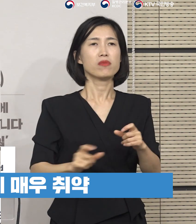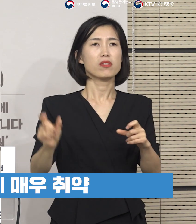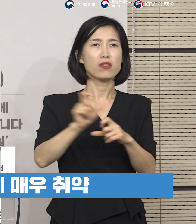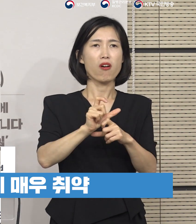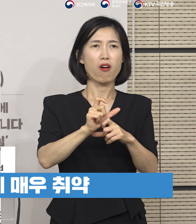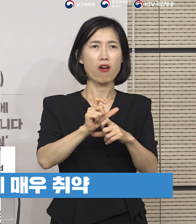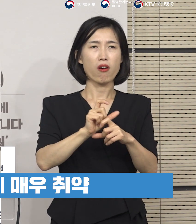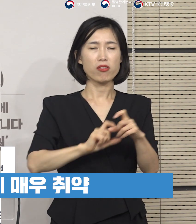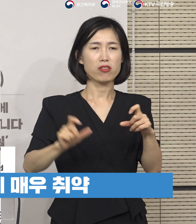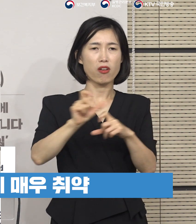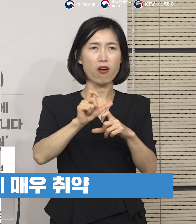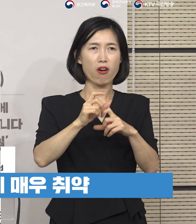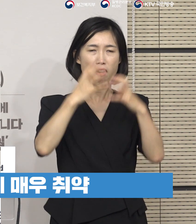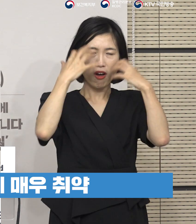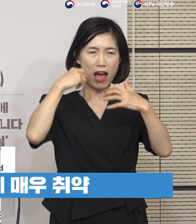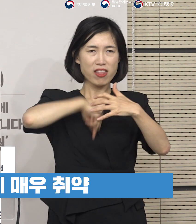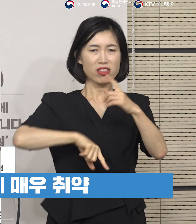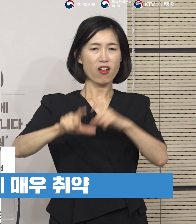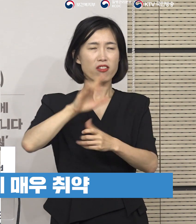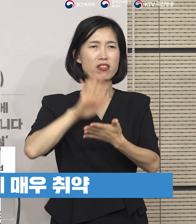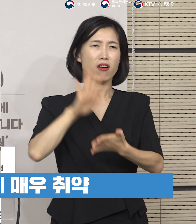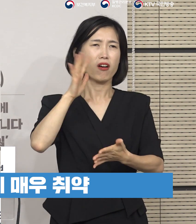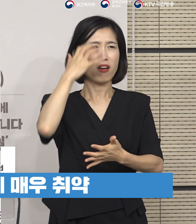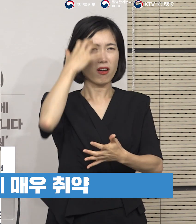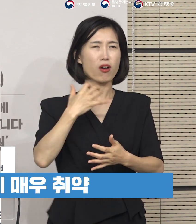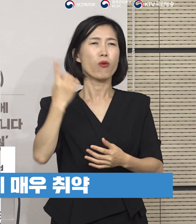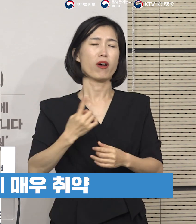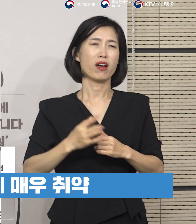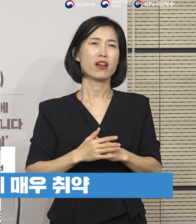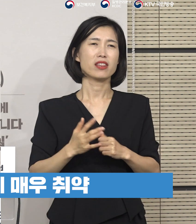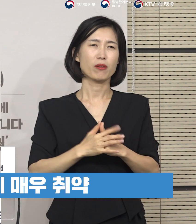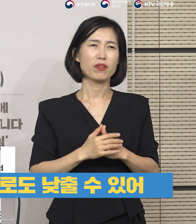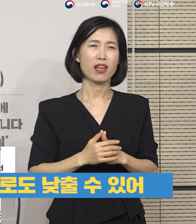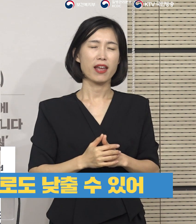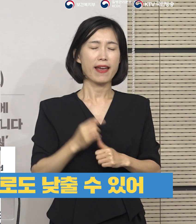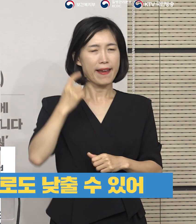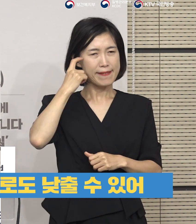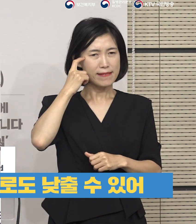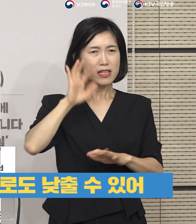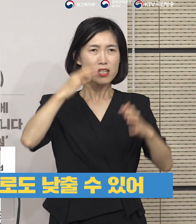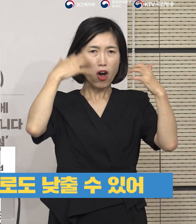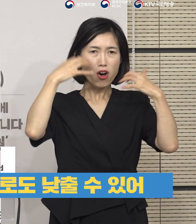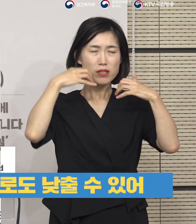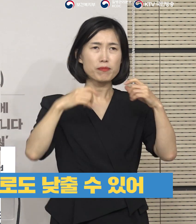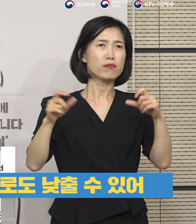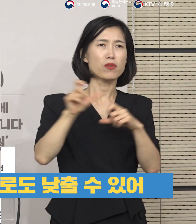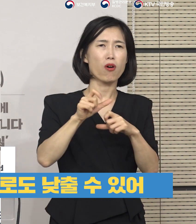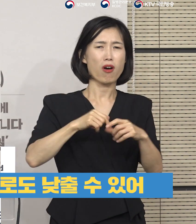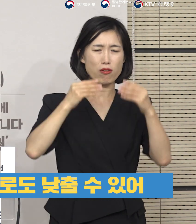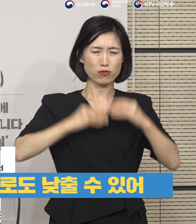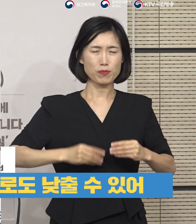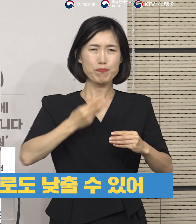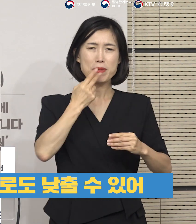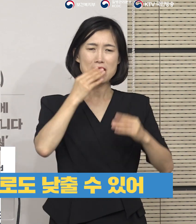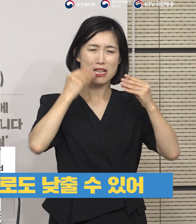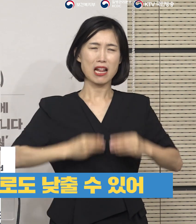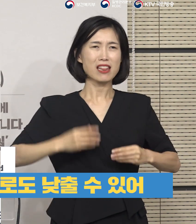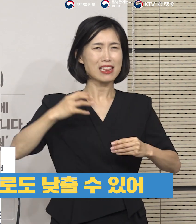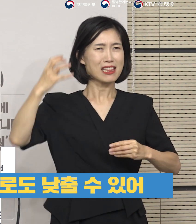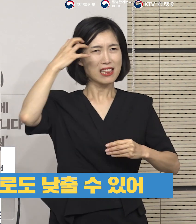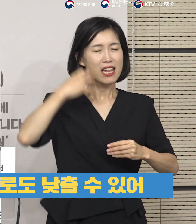체온이 올라가는 것을 낮추는 효과를 크게 기대하기 어려운 상황입니다. 그래서 새롭게 이 수칙에서 제공되고 있는